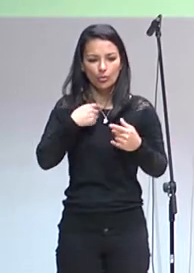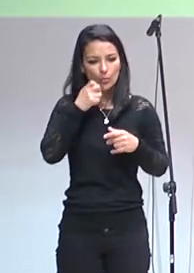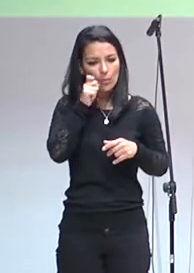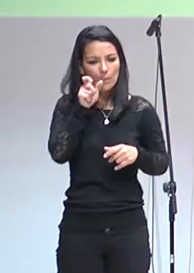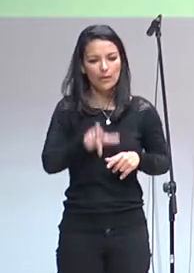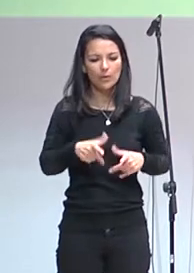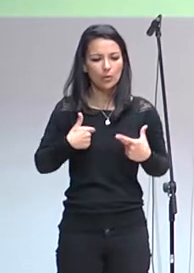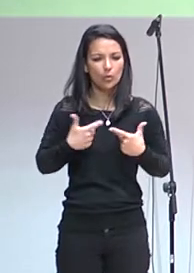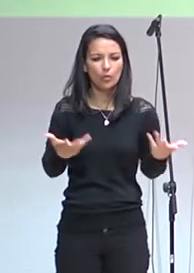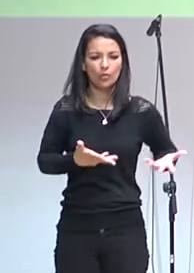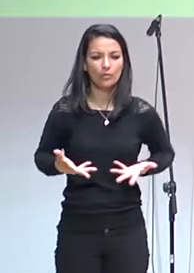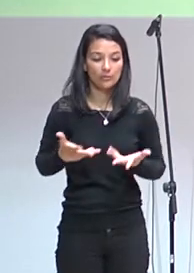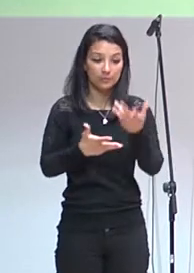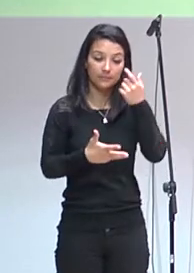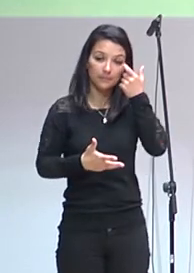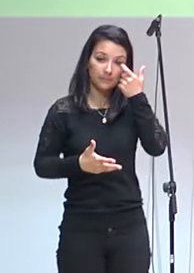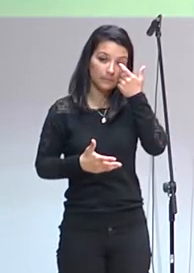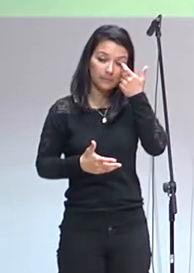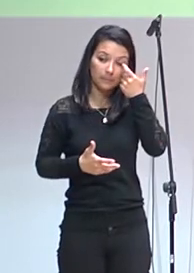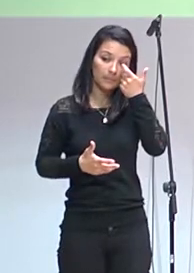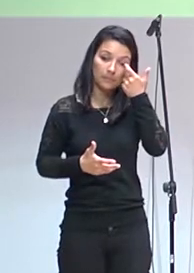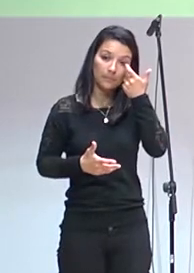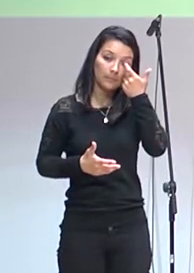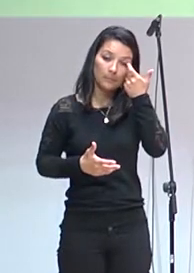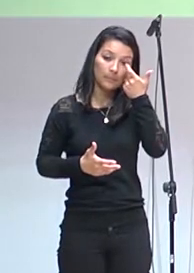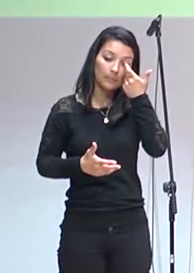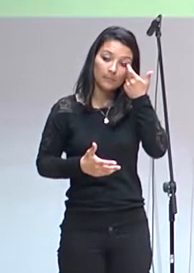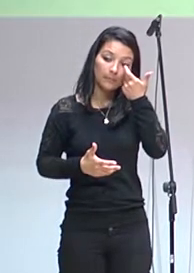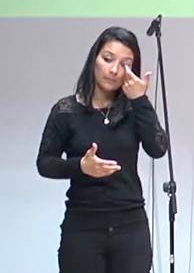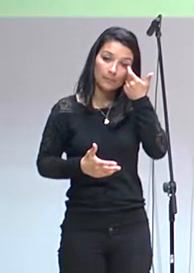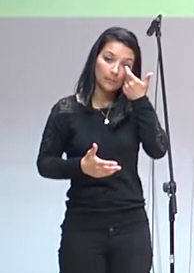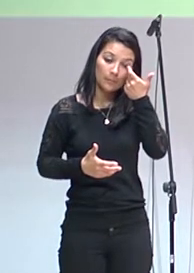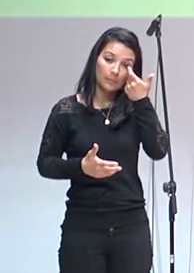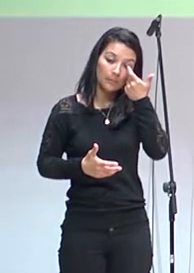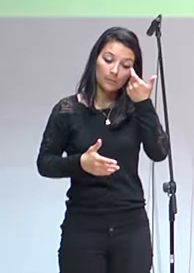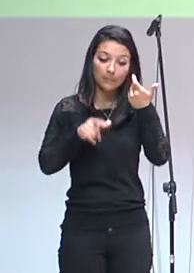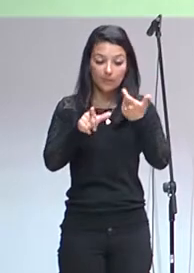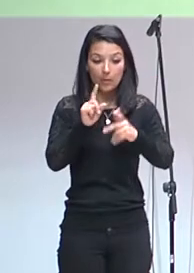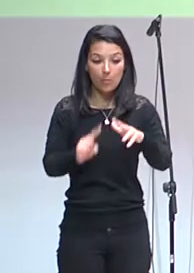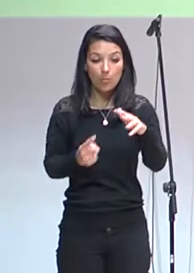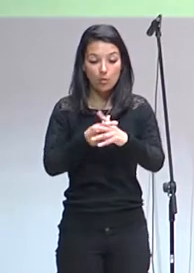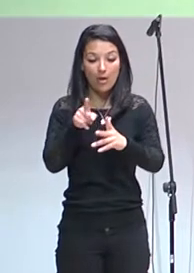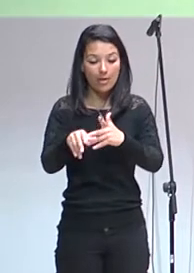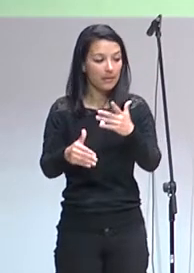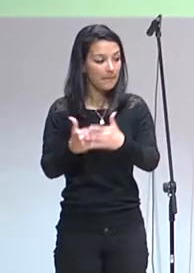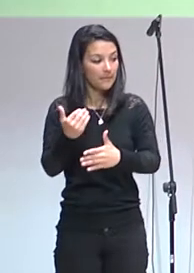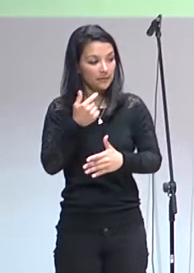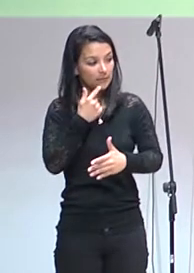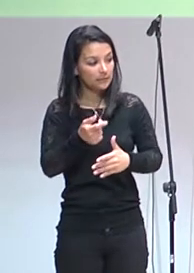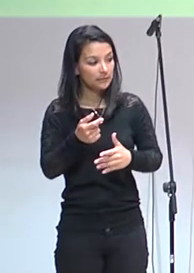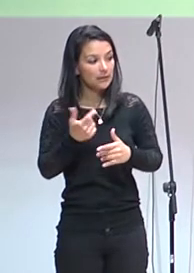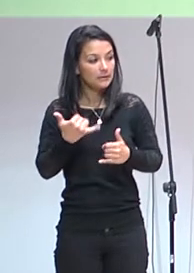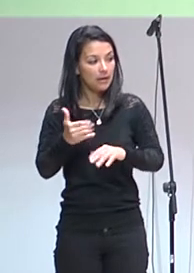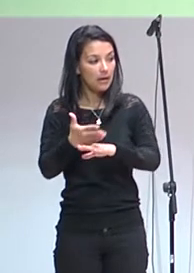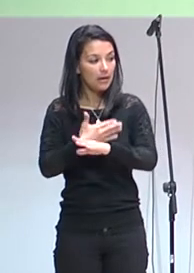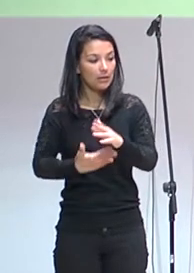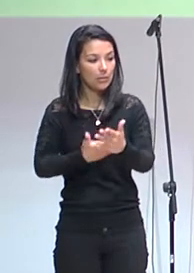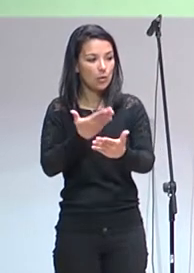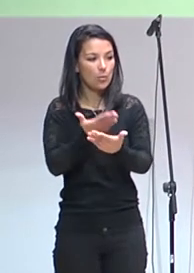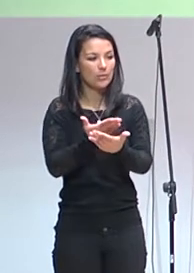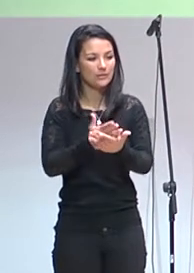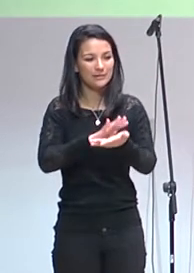humanos. Entonces, a partir de eso, pues hemos construido nuestra propuesta de paz desde la memoria.